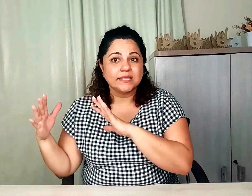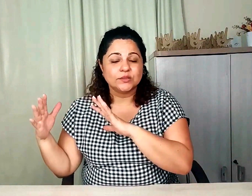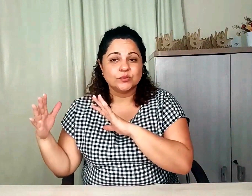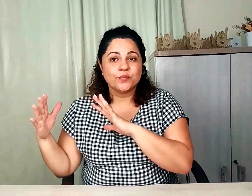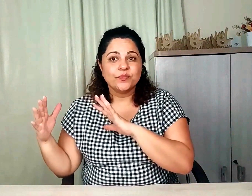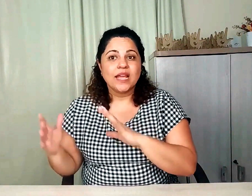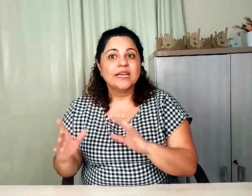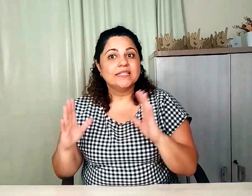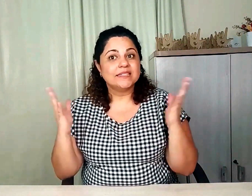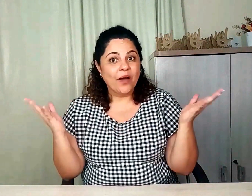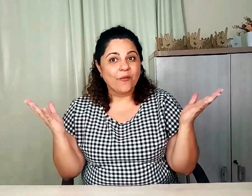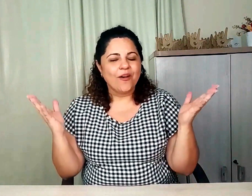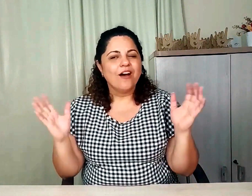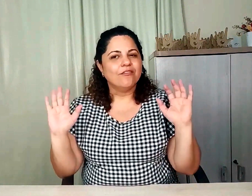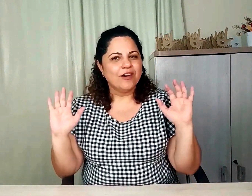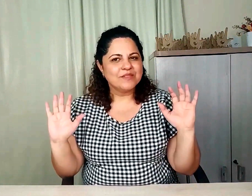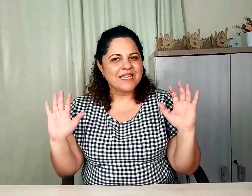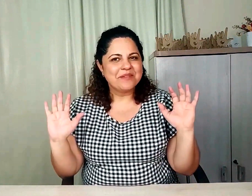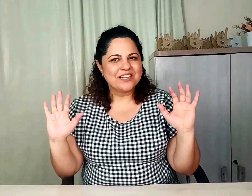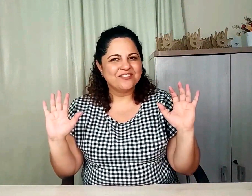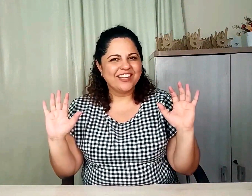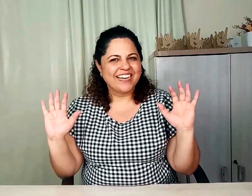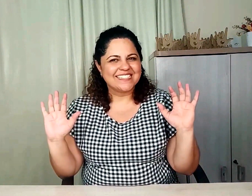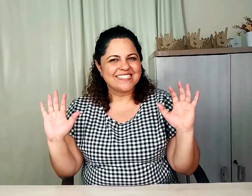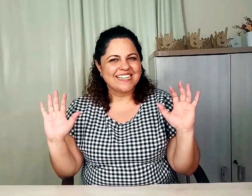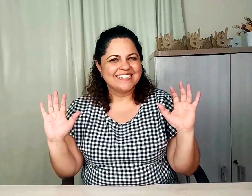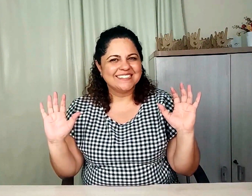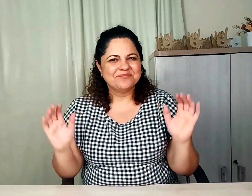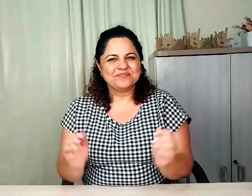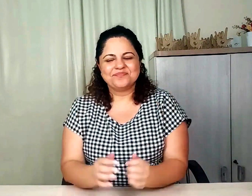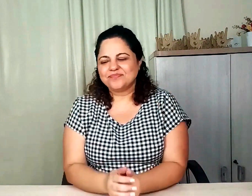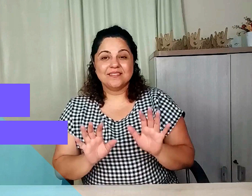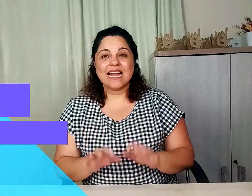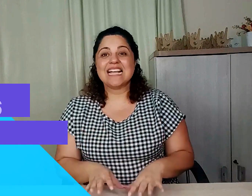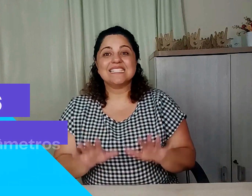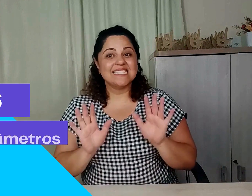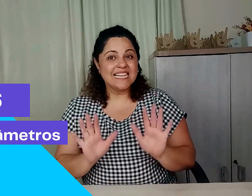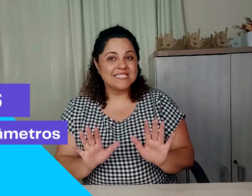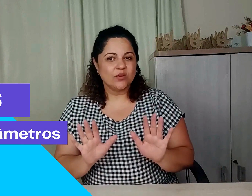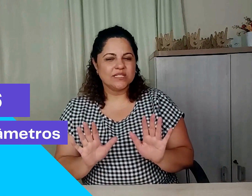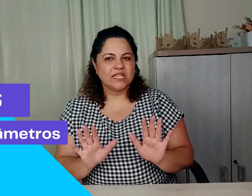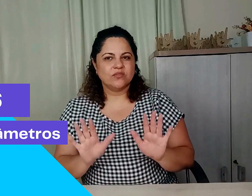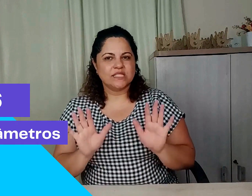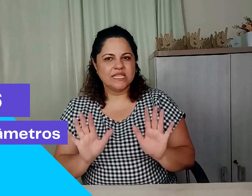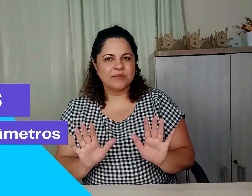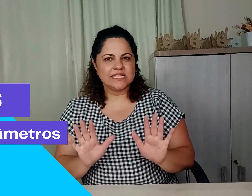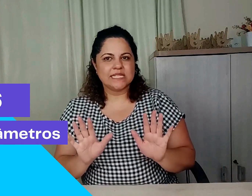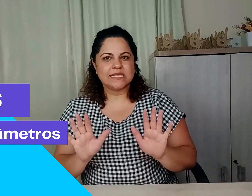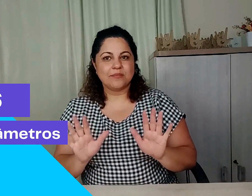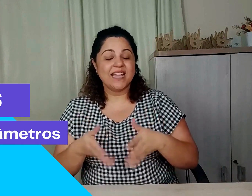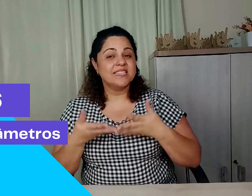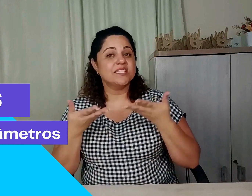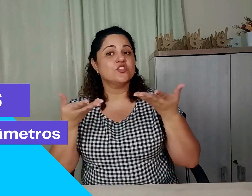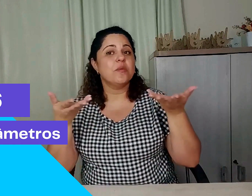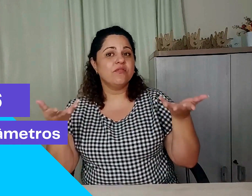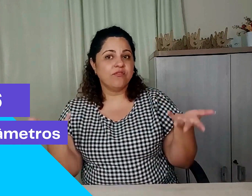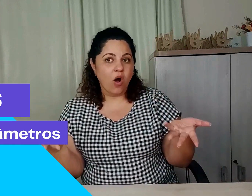soletrando. Então, vamos saber a diferença. A sexta coisa que você precisa saber é que existe uma